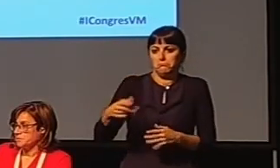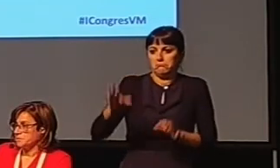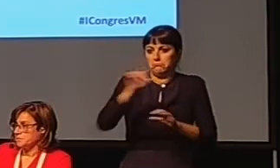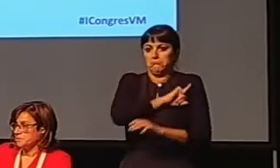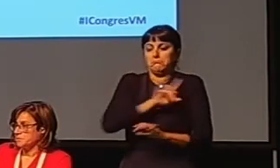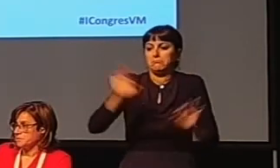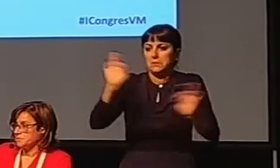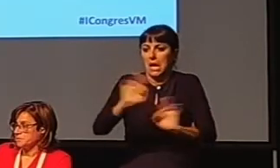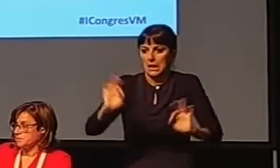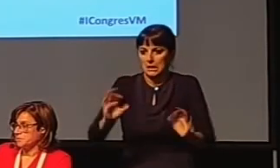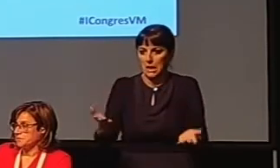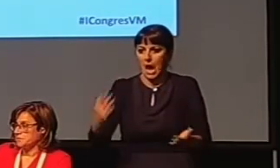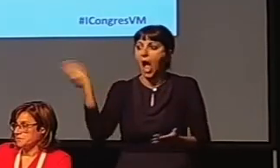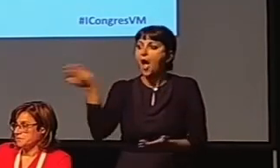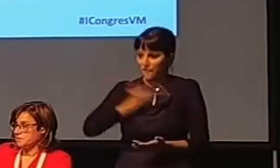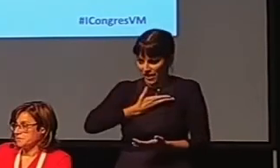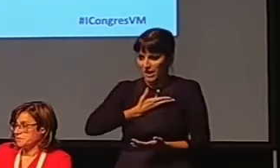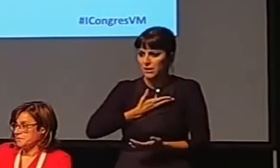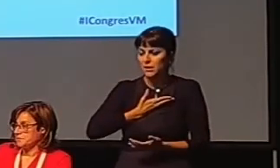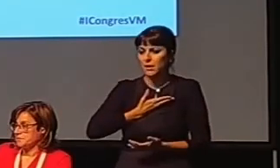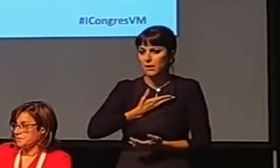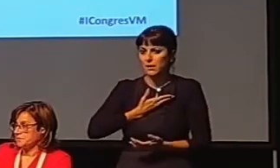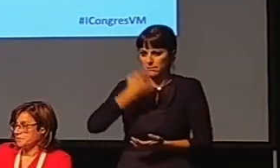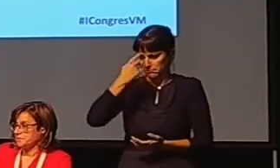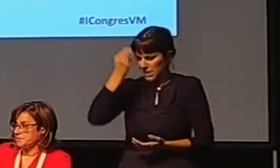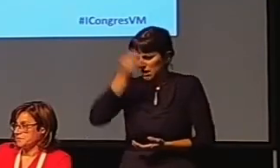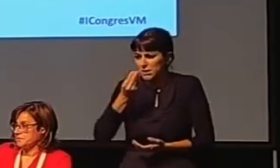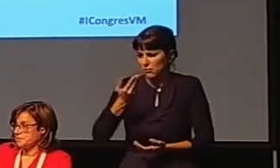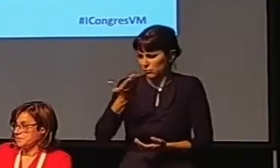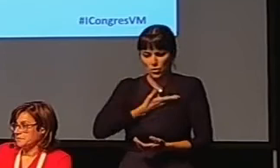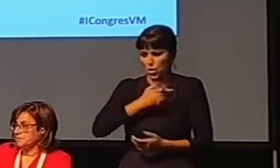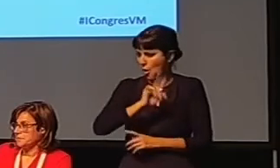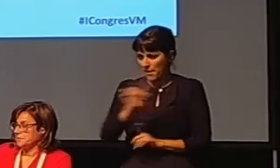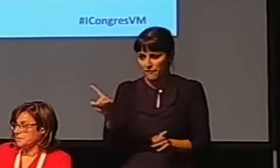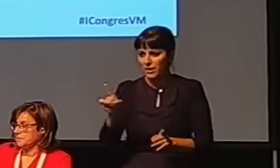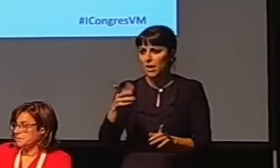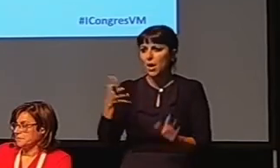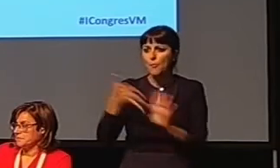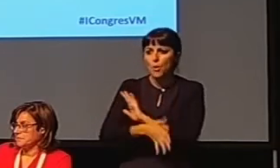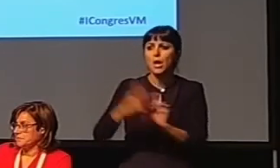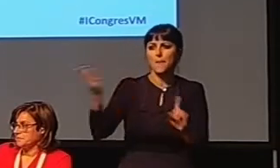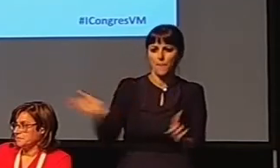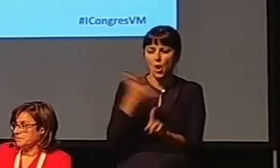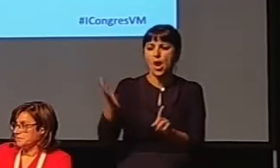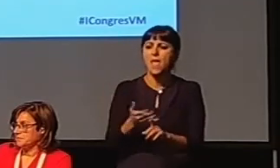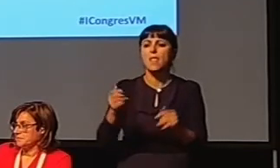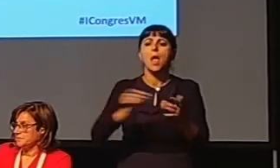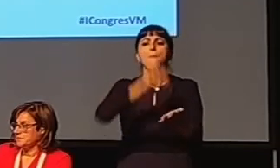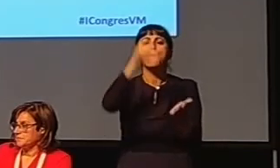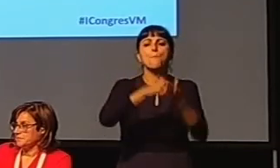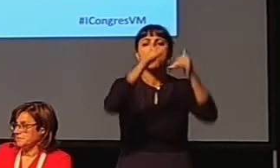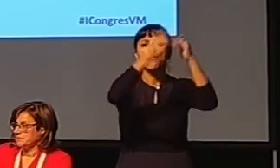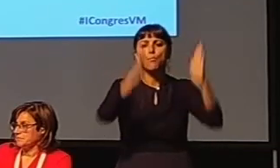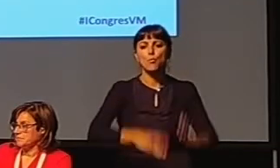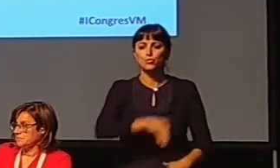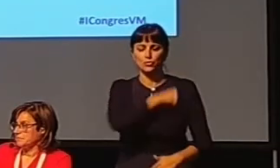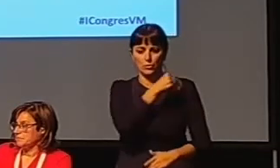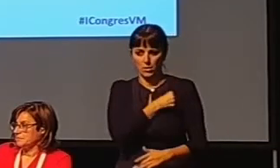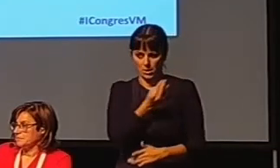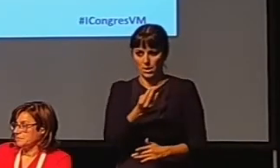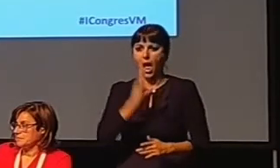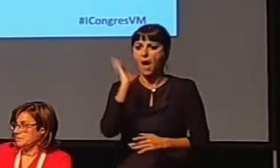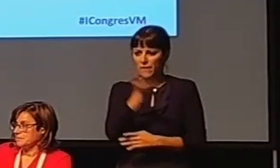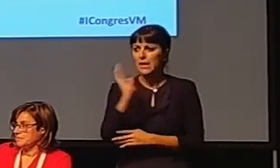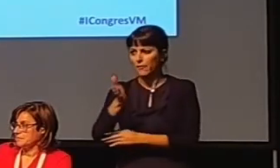No m'afecta? Creieu que no m'afecta totes les violències que veiem en els punts liles? Per